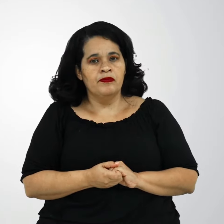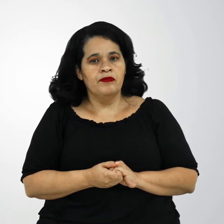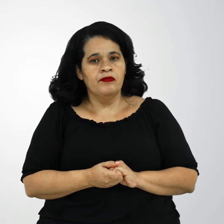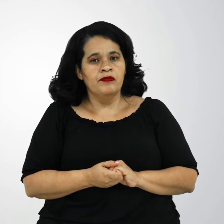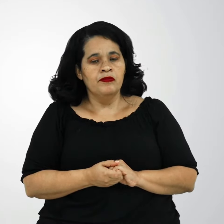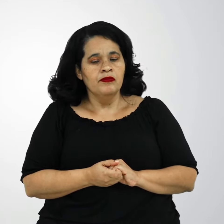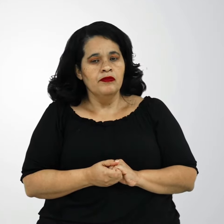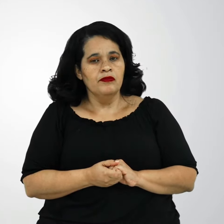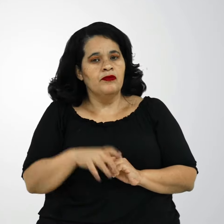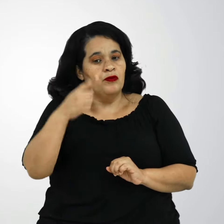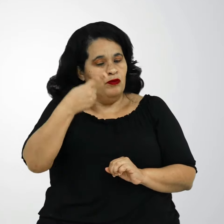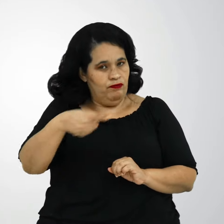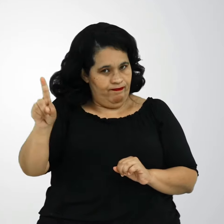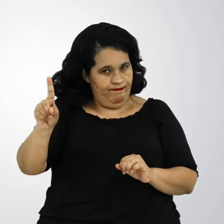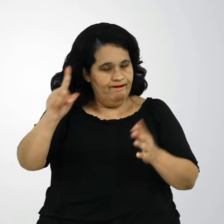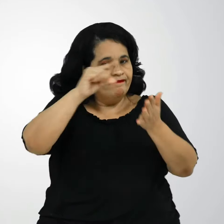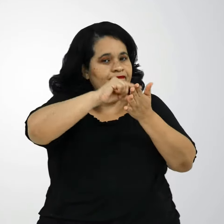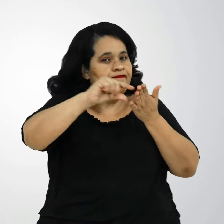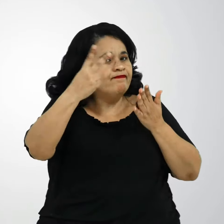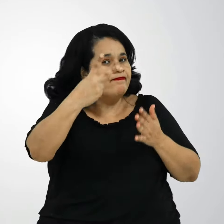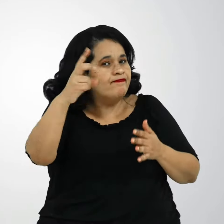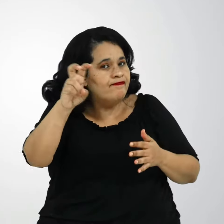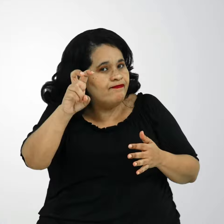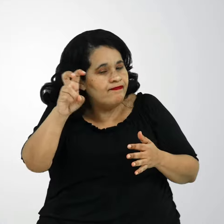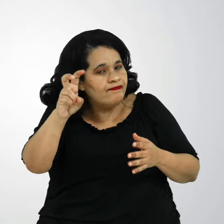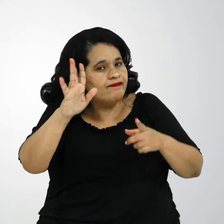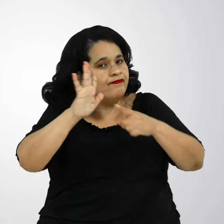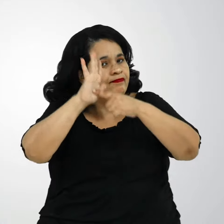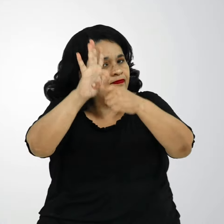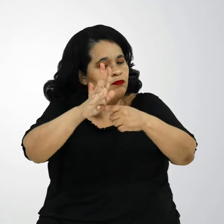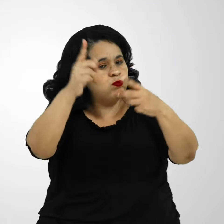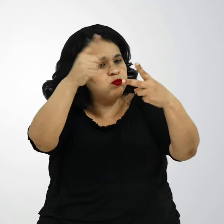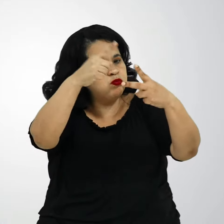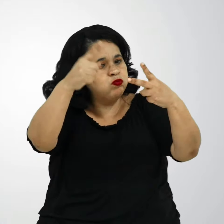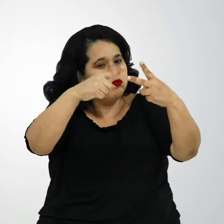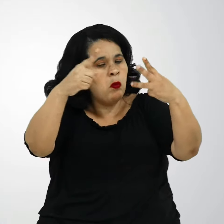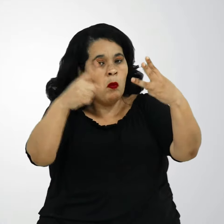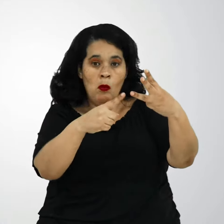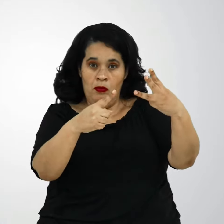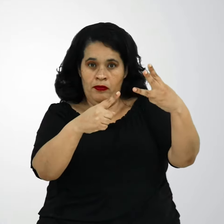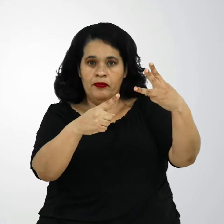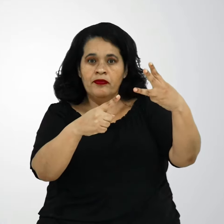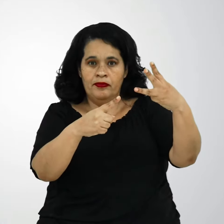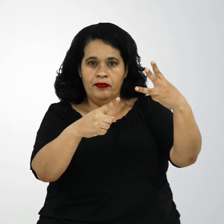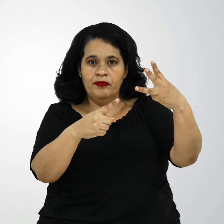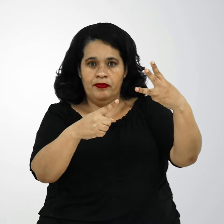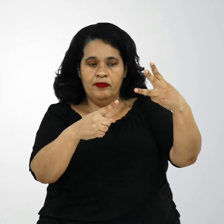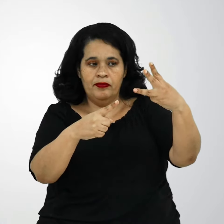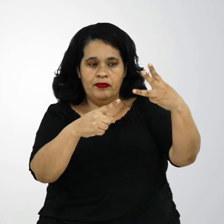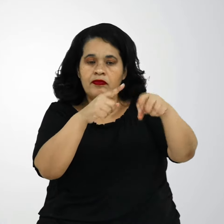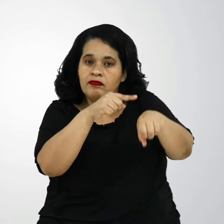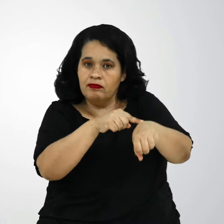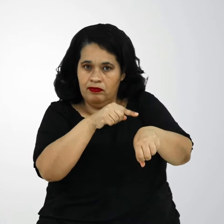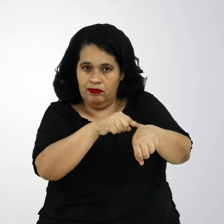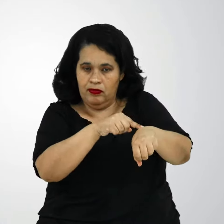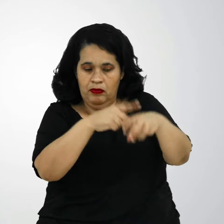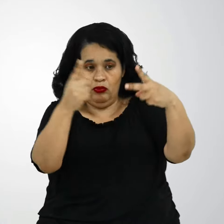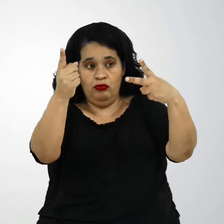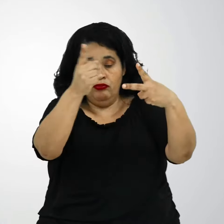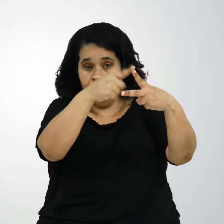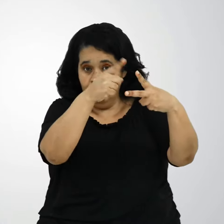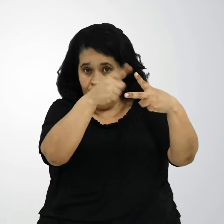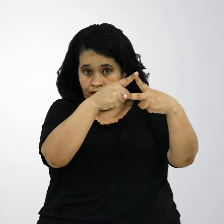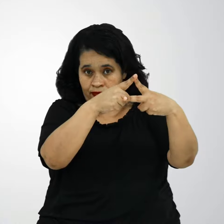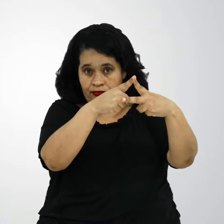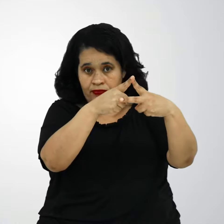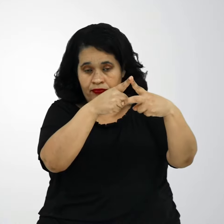recapitulando aqui, o versículo 25 vai nos falar de 3 períodos, né? Versículo 25 a seguir. O primeiro período